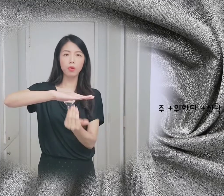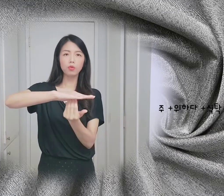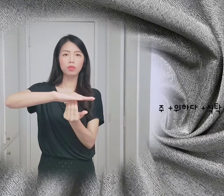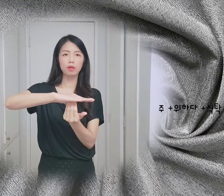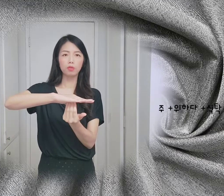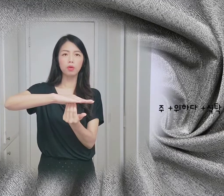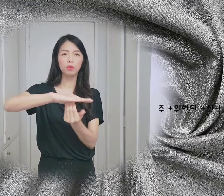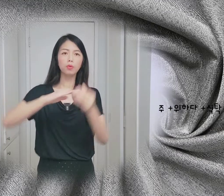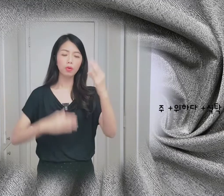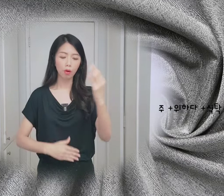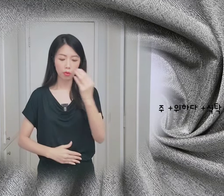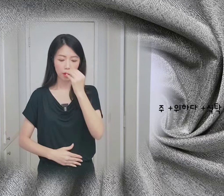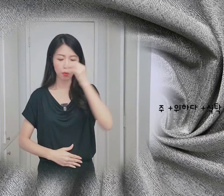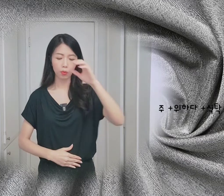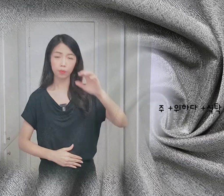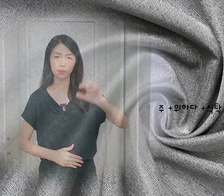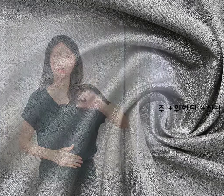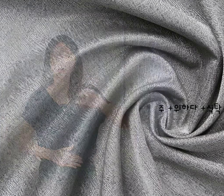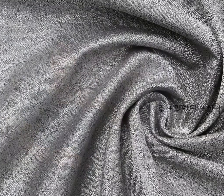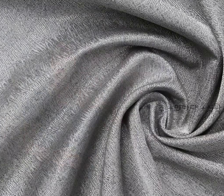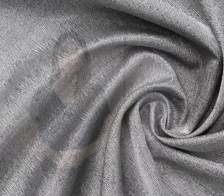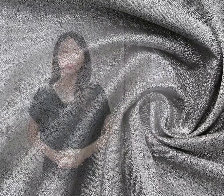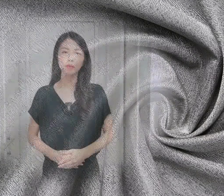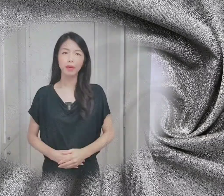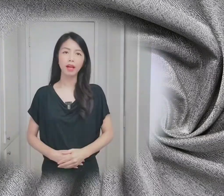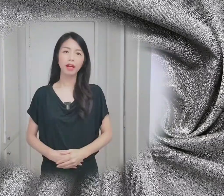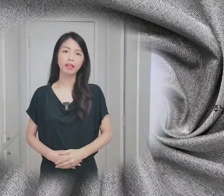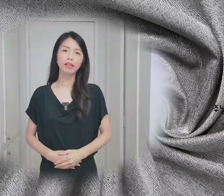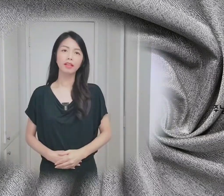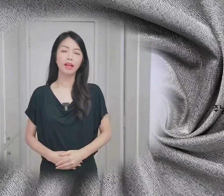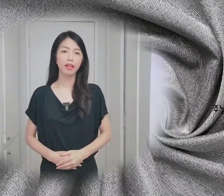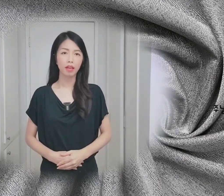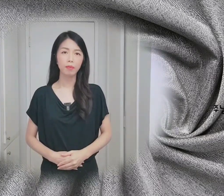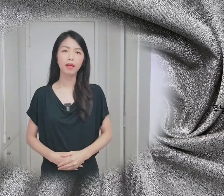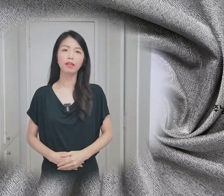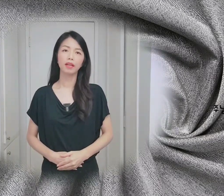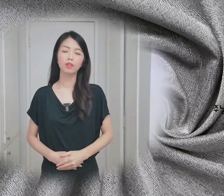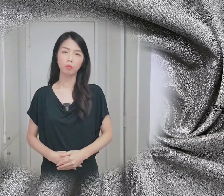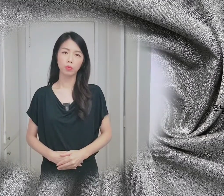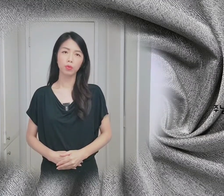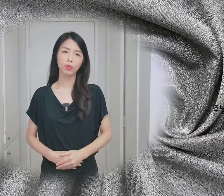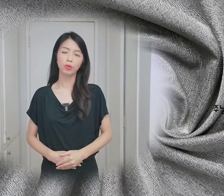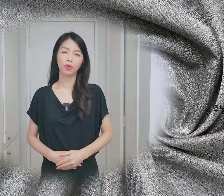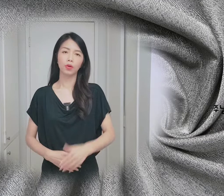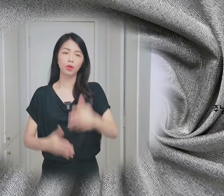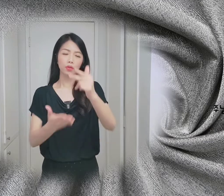다 표현해줬어요. 최고로 거룩한 곳. 주님만 향하는 나의 예배, 나의